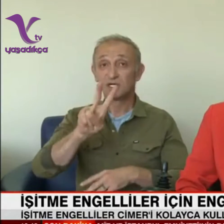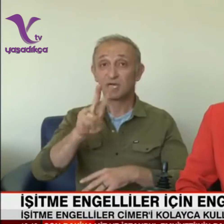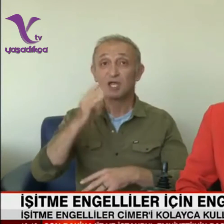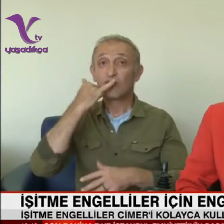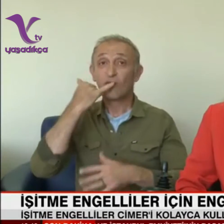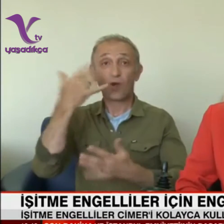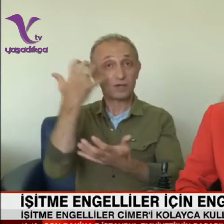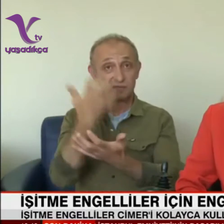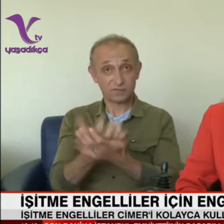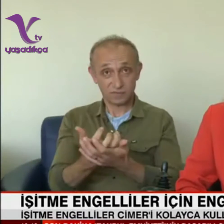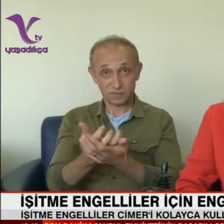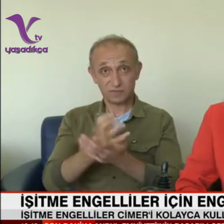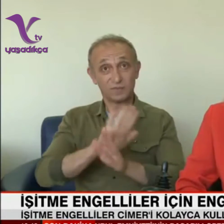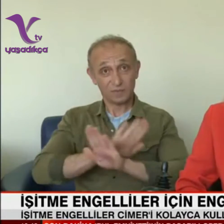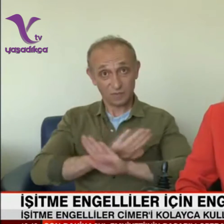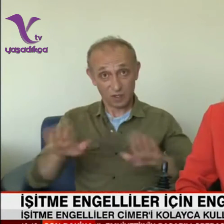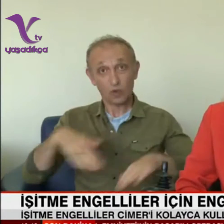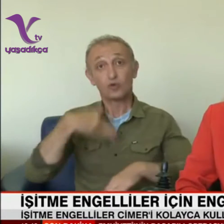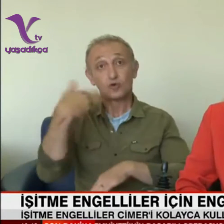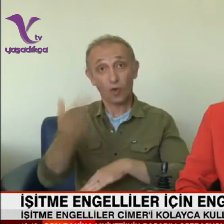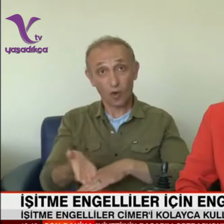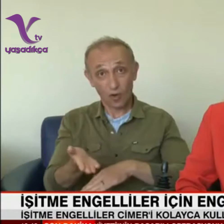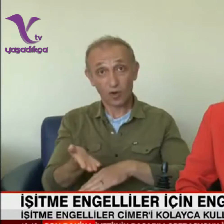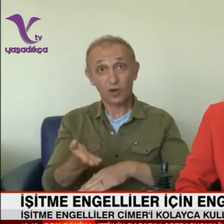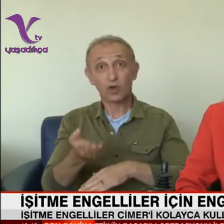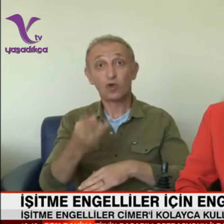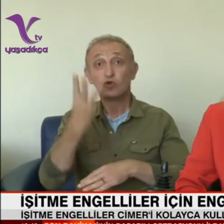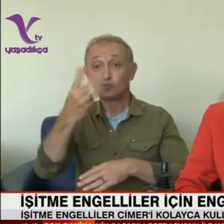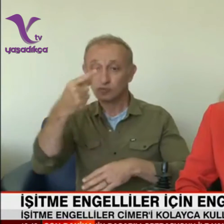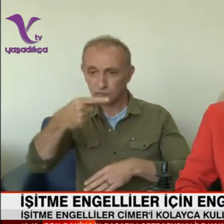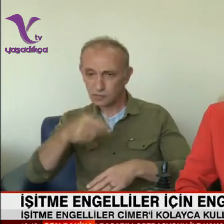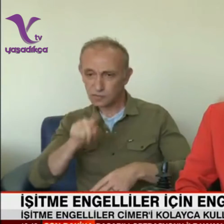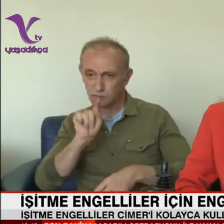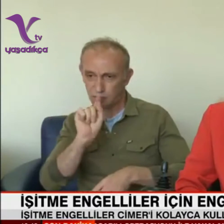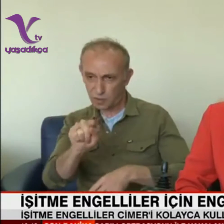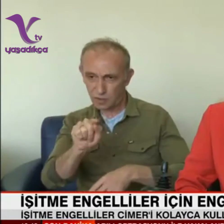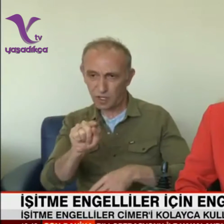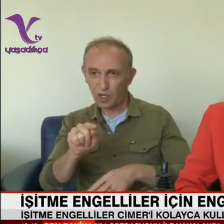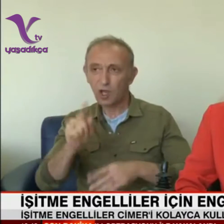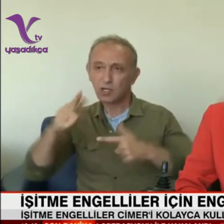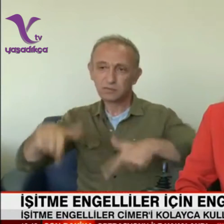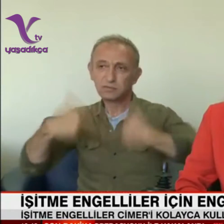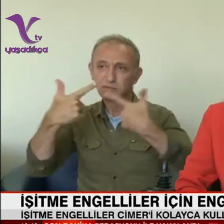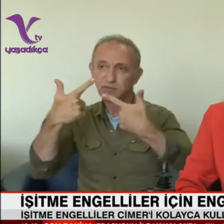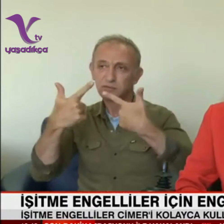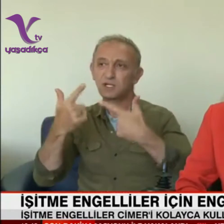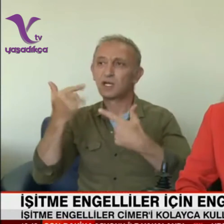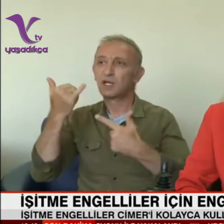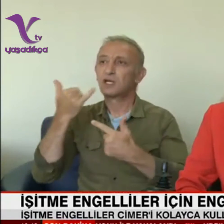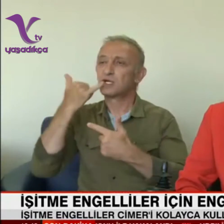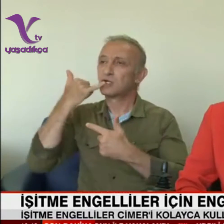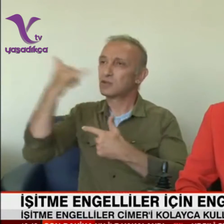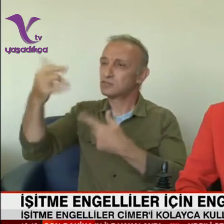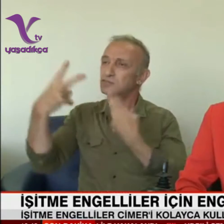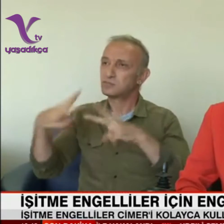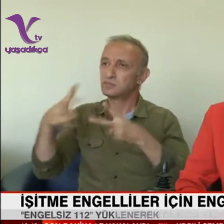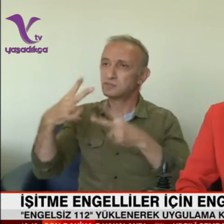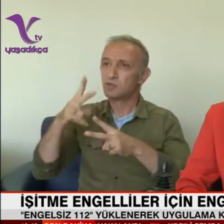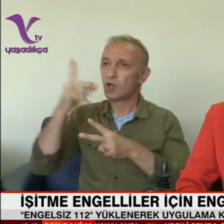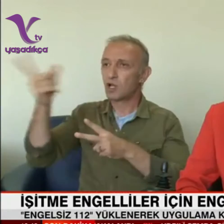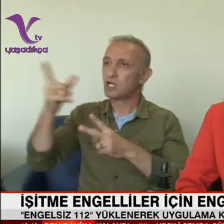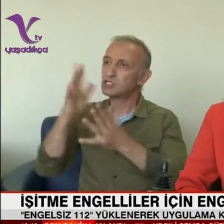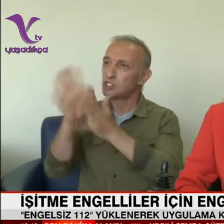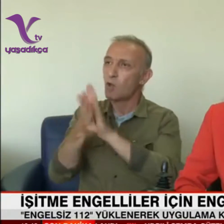önce telefonlarına uygulama olarak yüklüyor ardından 3 butona basıyor görüntülü olarak cimer'e ulaşabiliyor Böylelikle